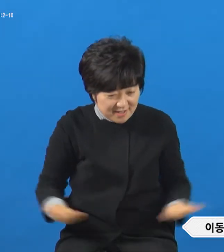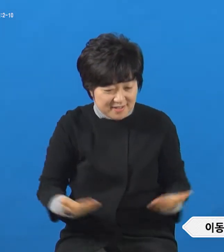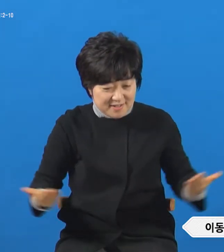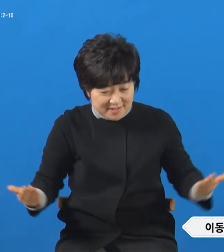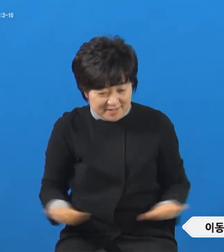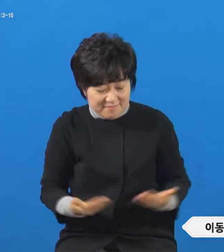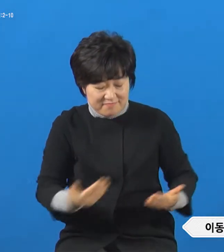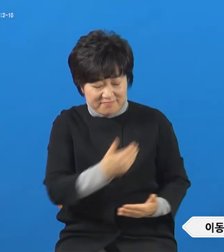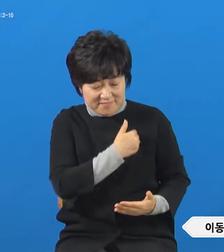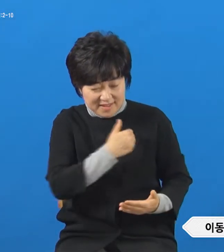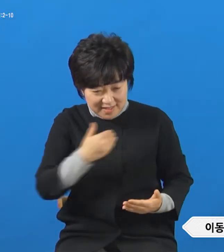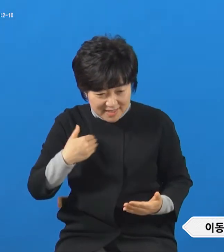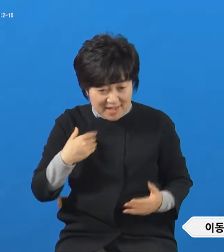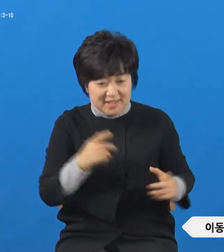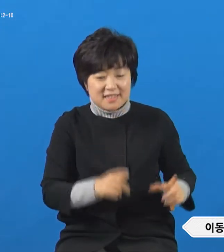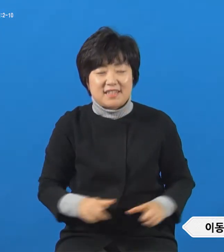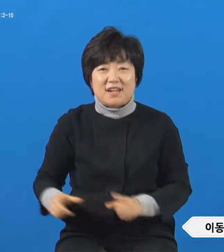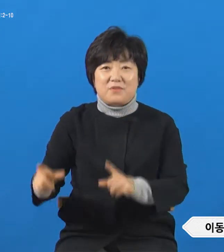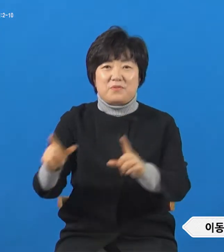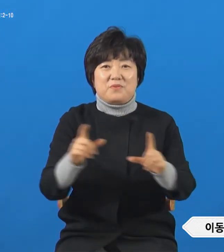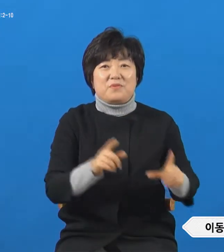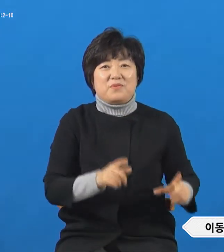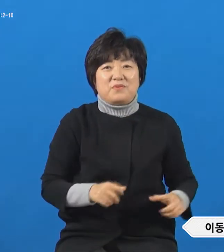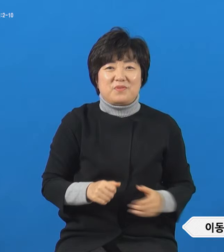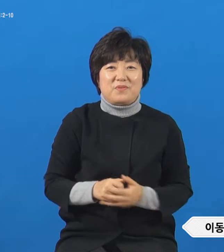한복판에서 당당하게 살고